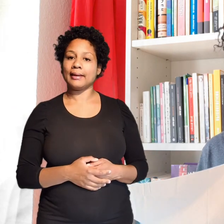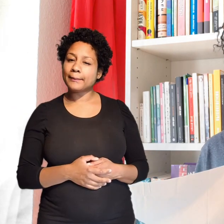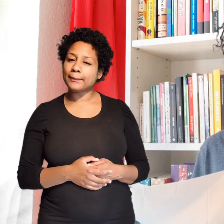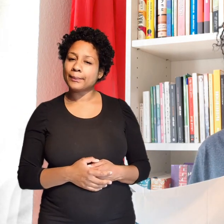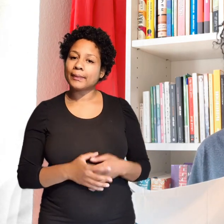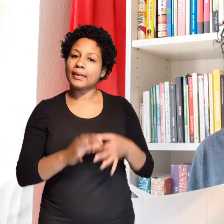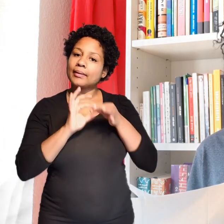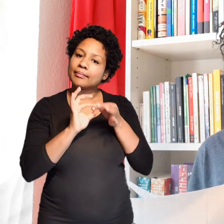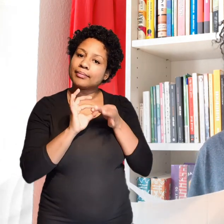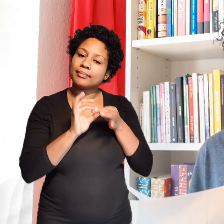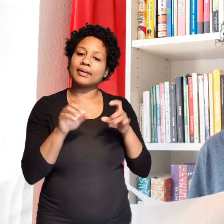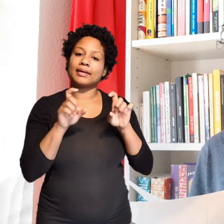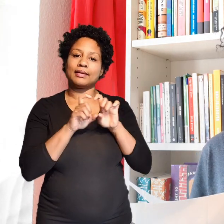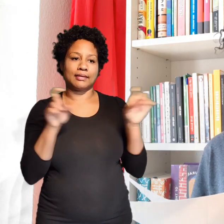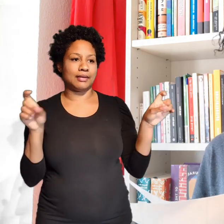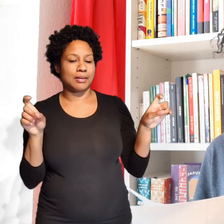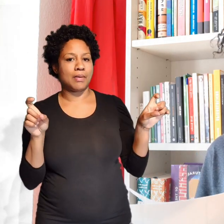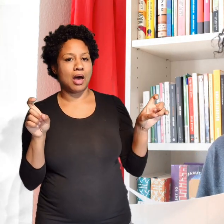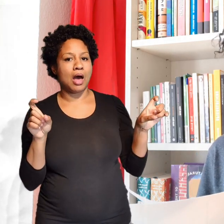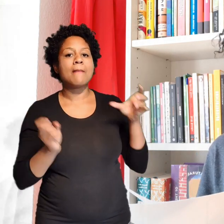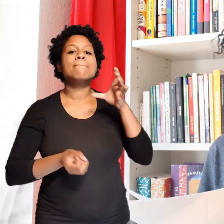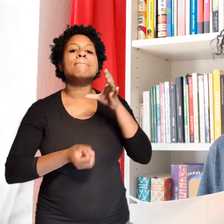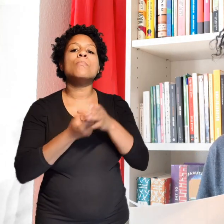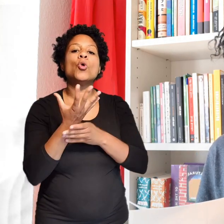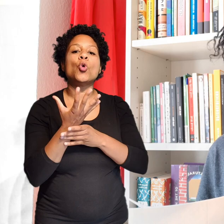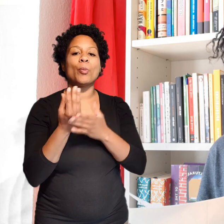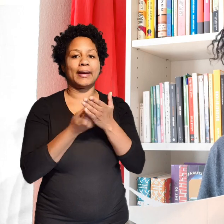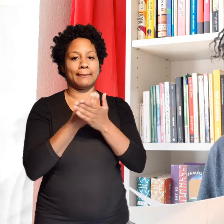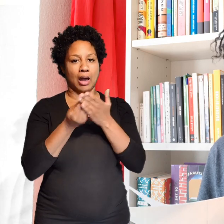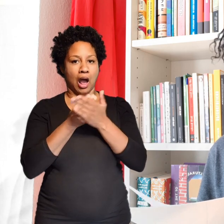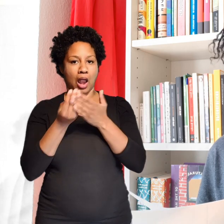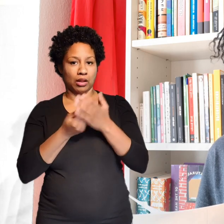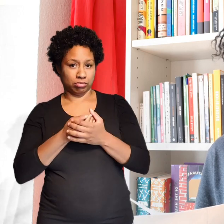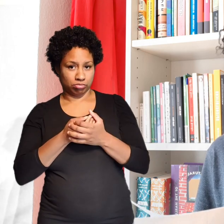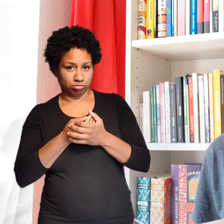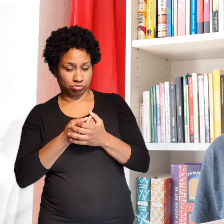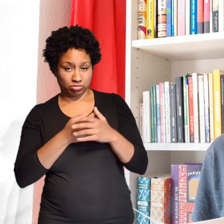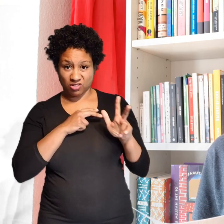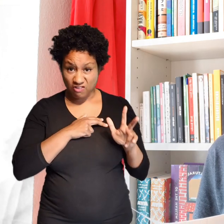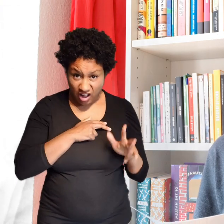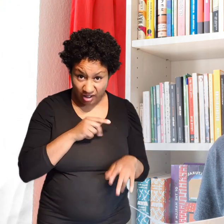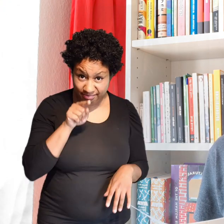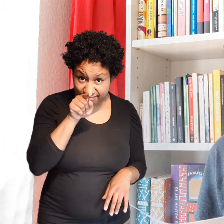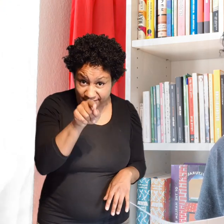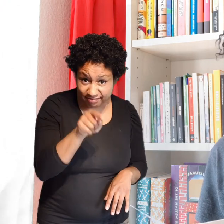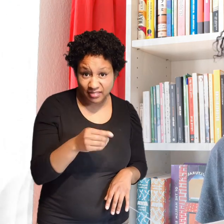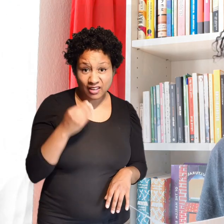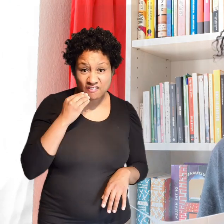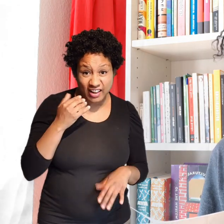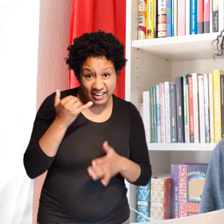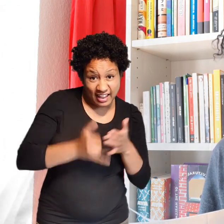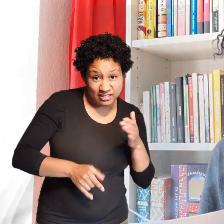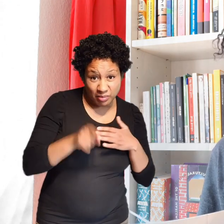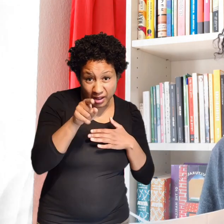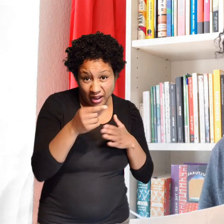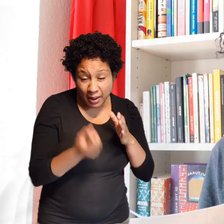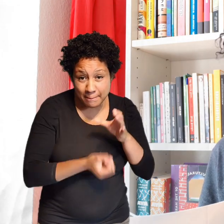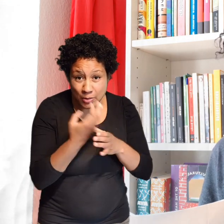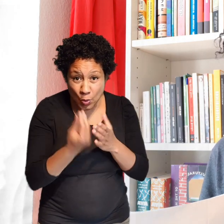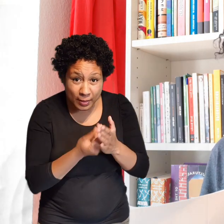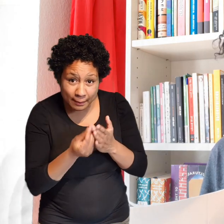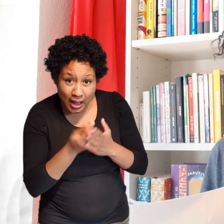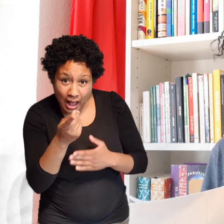das Konzept Blumenmalen. Wann haben Sie es das letzte Mal getan? Vielleicht haben